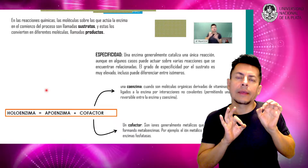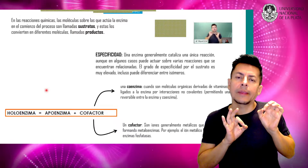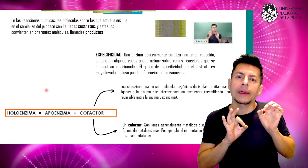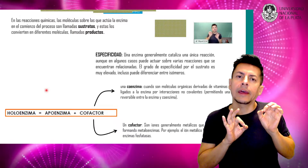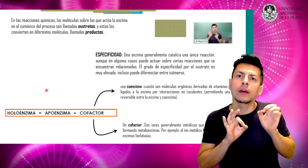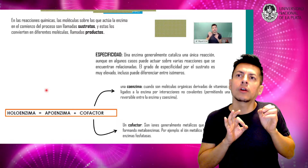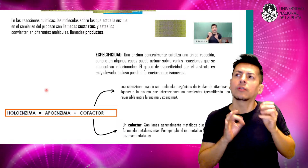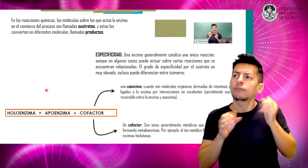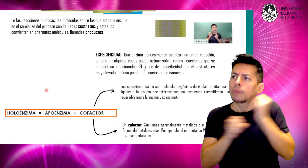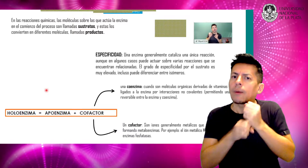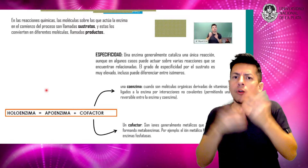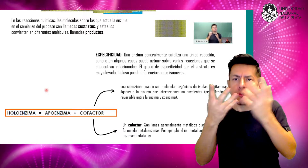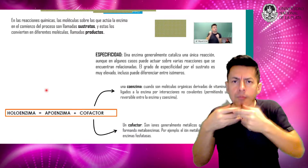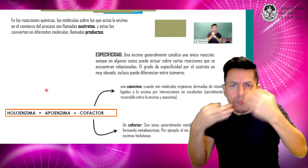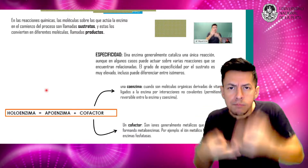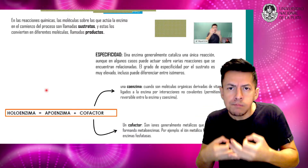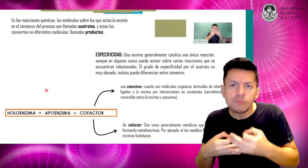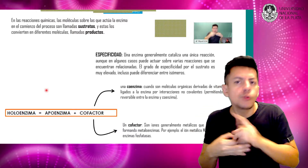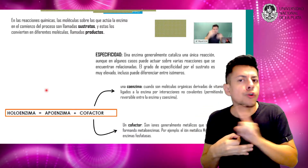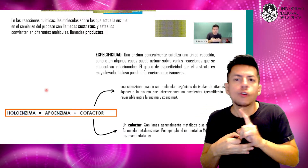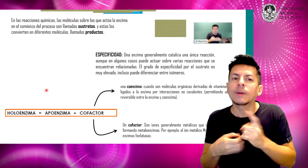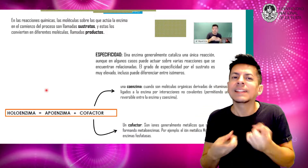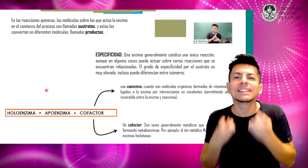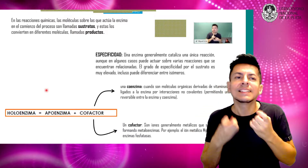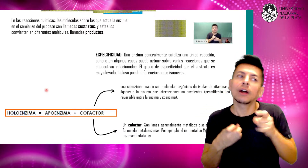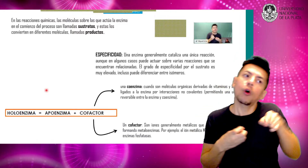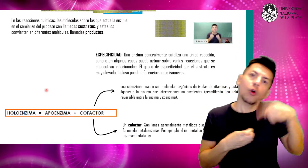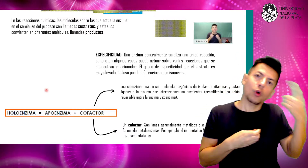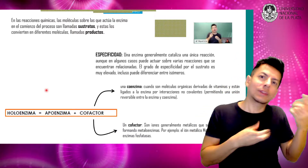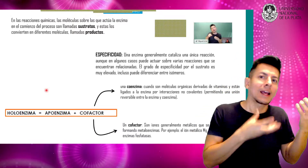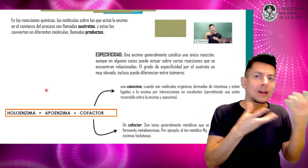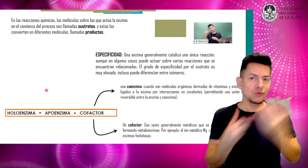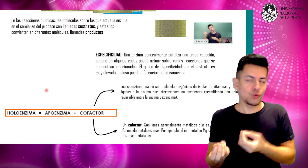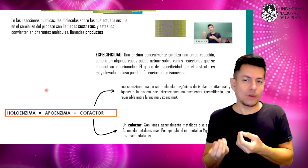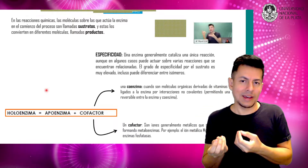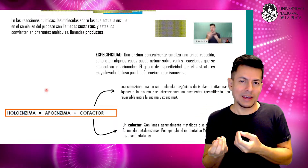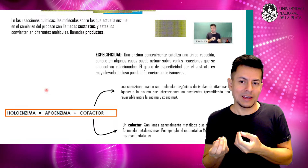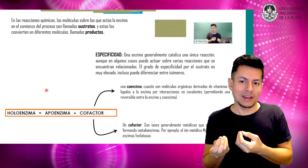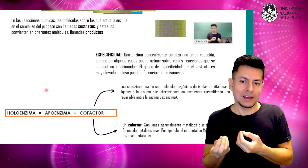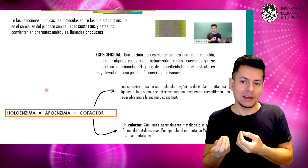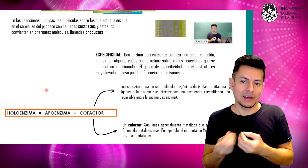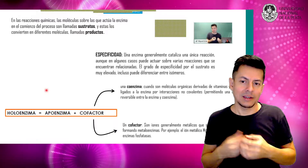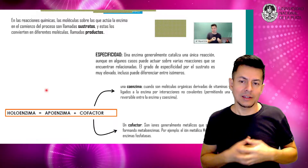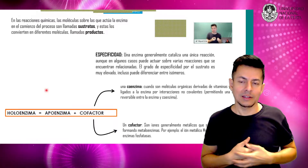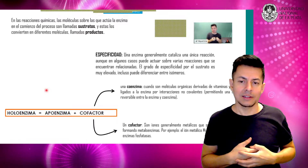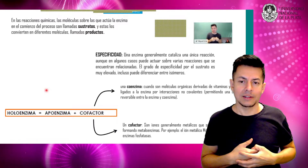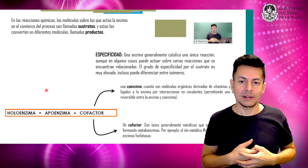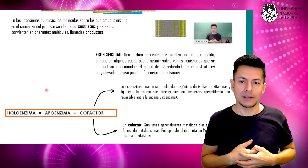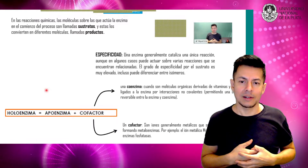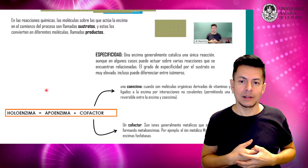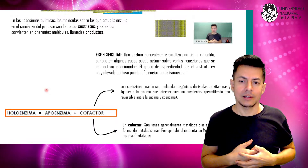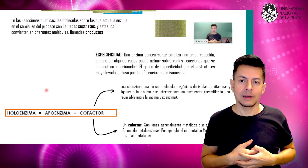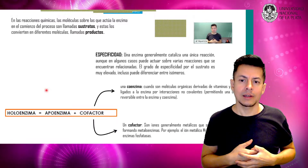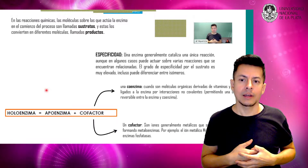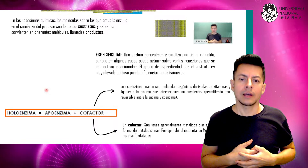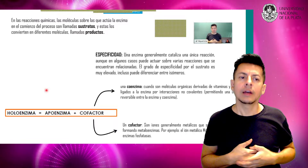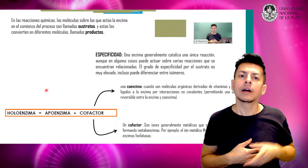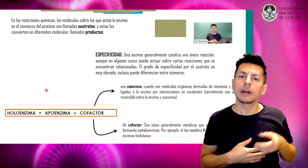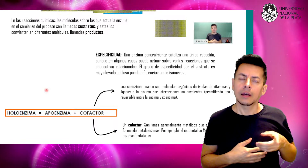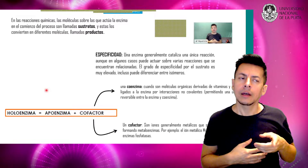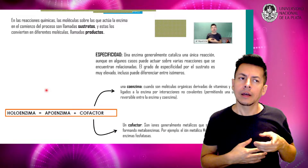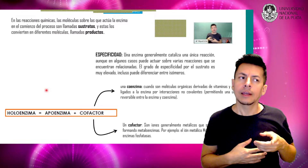su función. Necesita que alguien la ayude a cumplir su función. Para cumplir esa